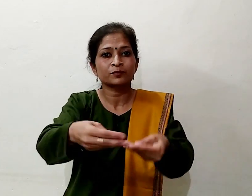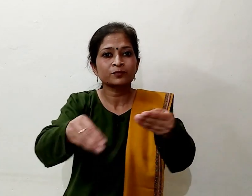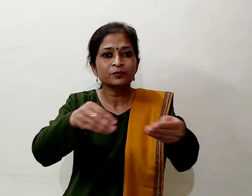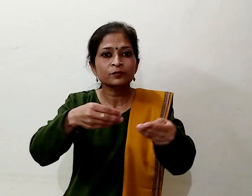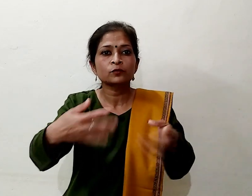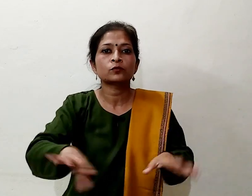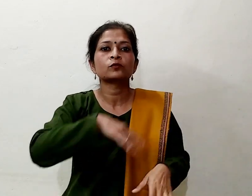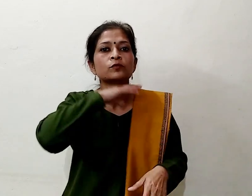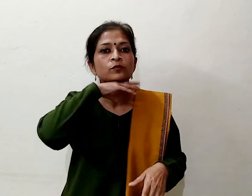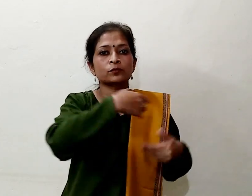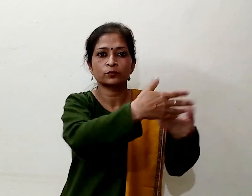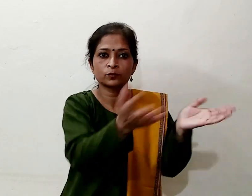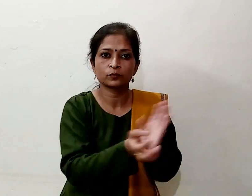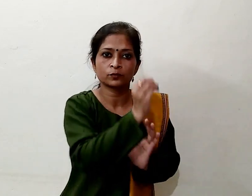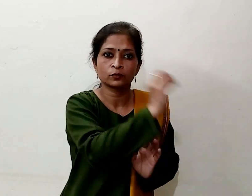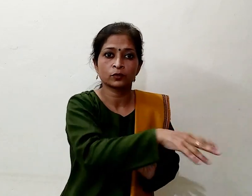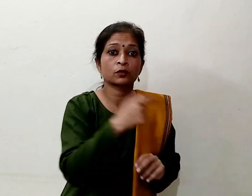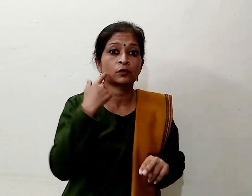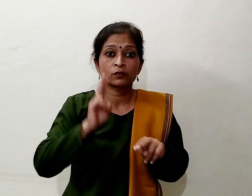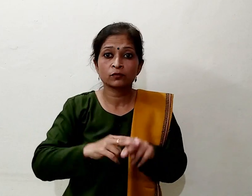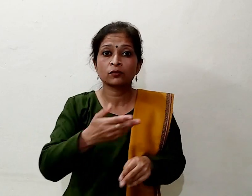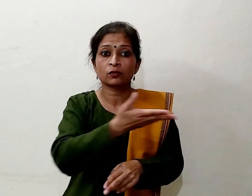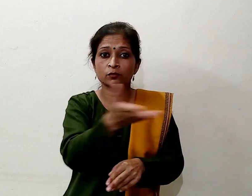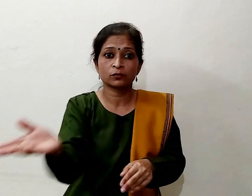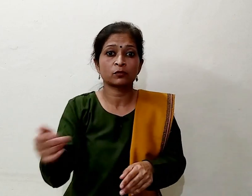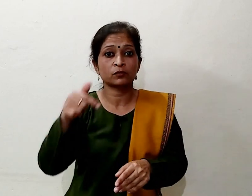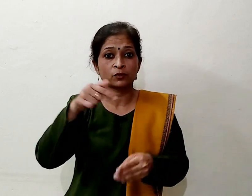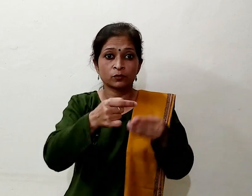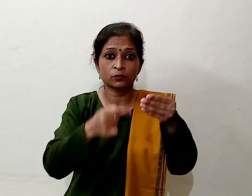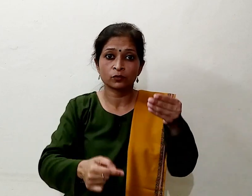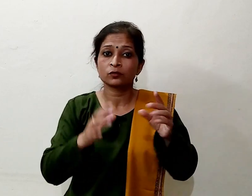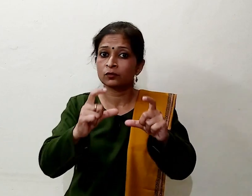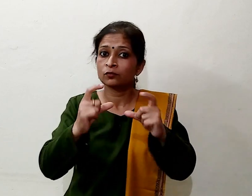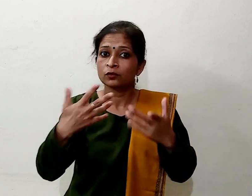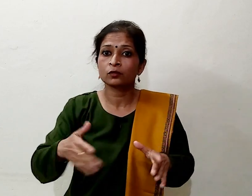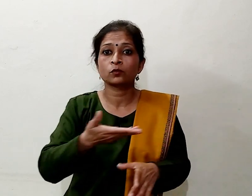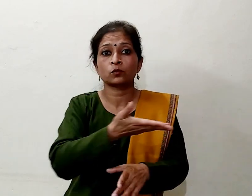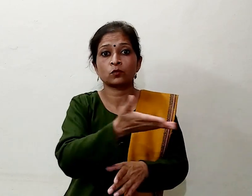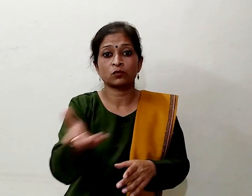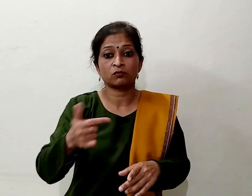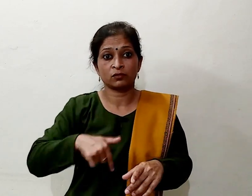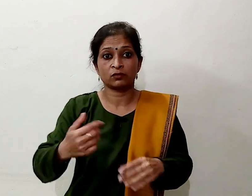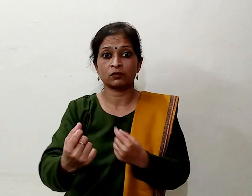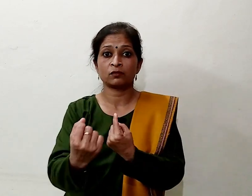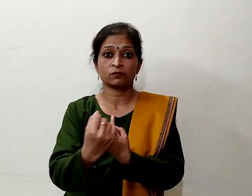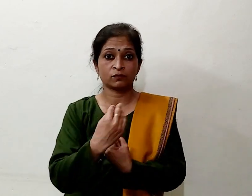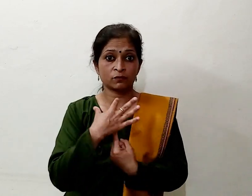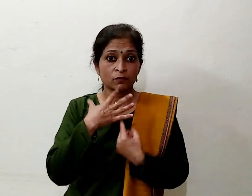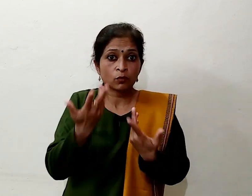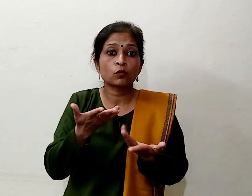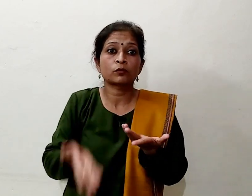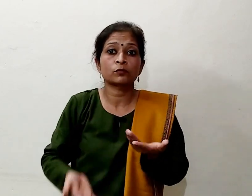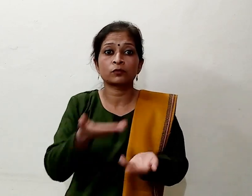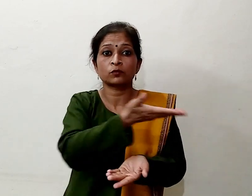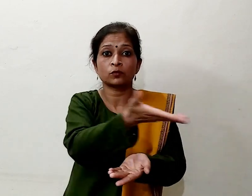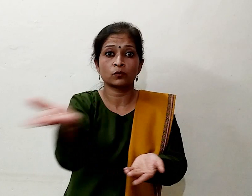यदि आप इन बातों का ध्यान नहीं रखेंगे तो आपकी जान के साथ अन्य व्यक्तियों की जान को भी खत्रा हो सकता है